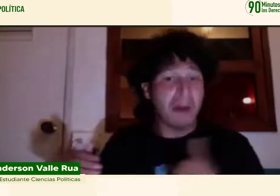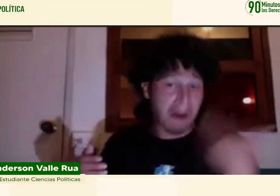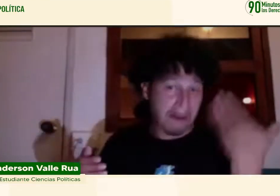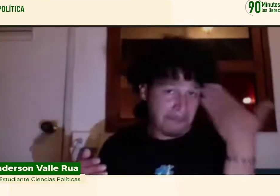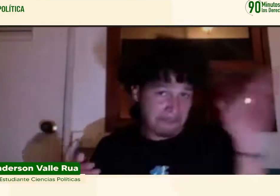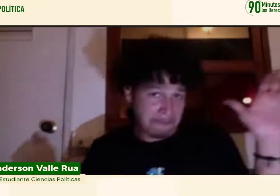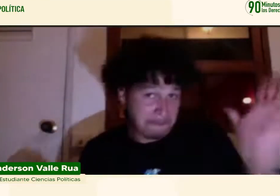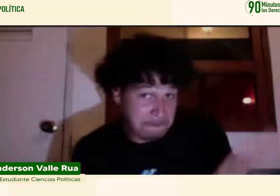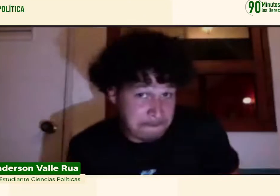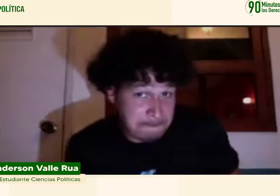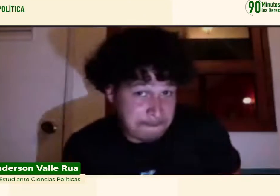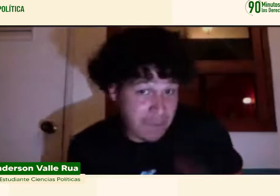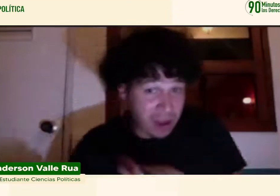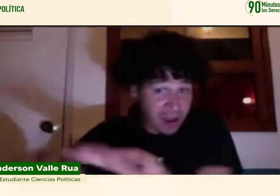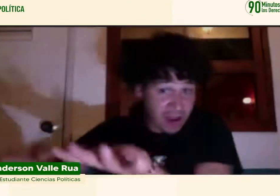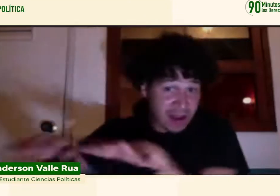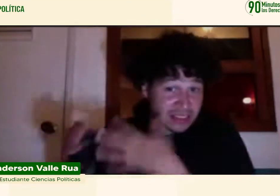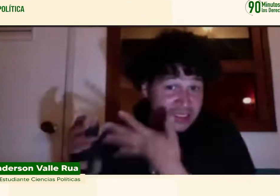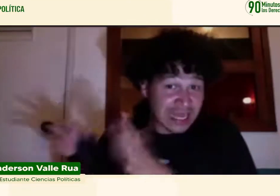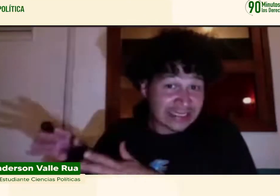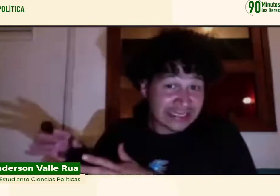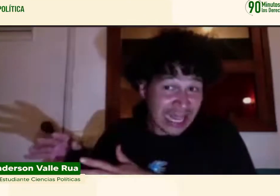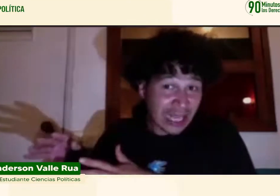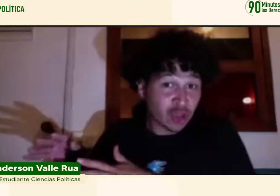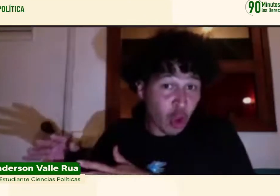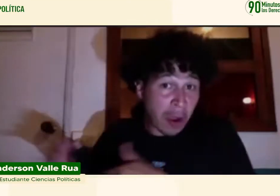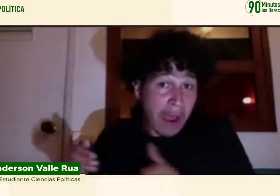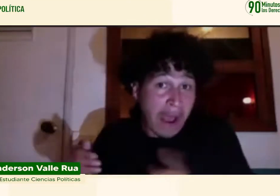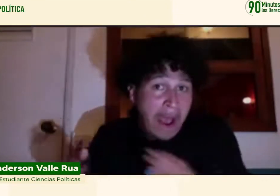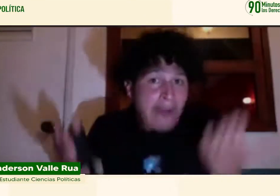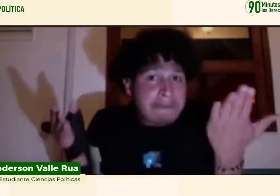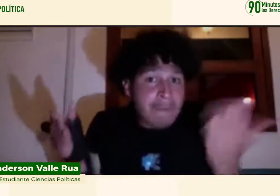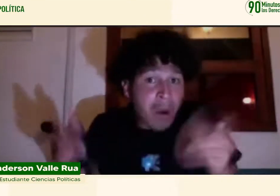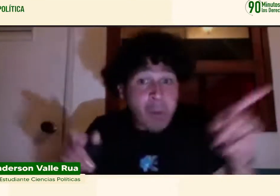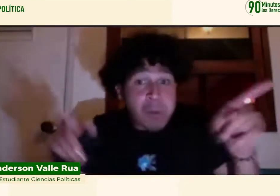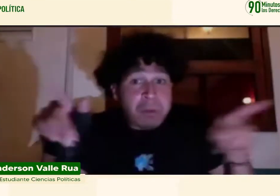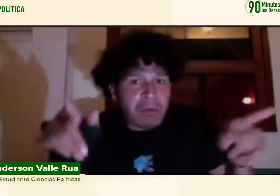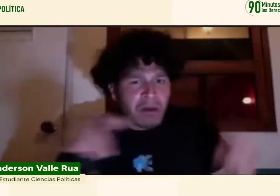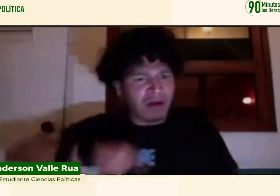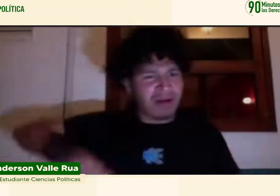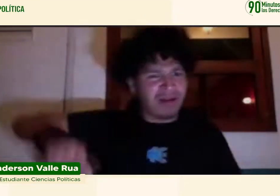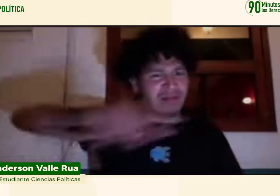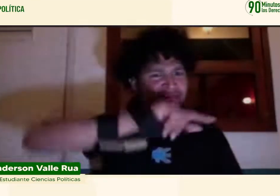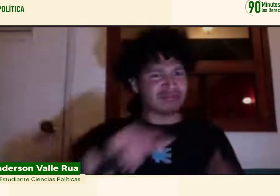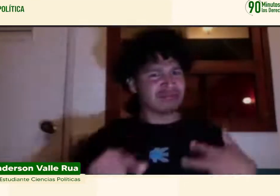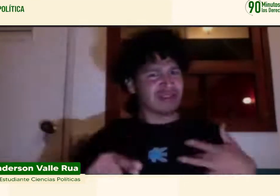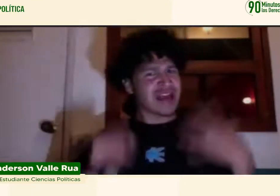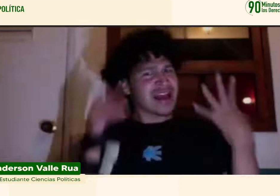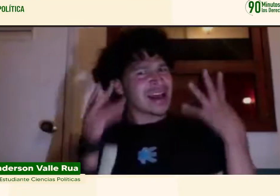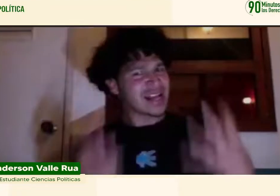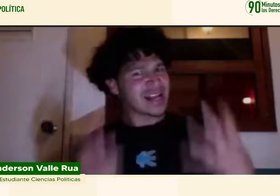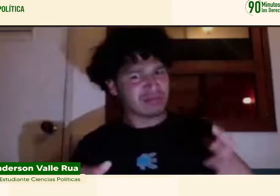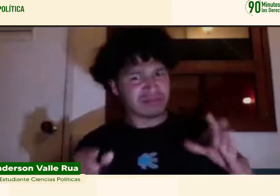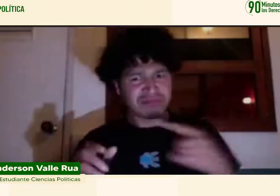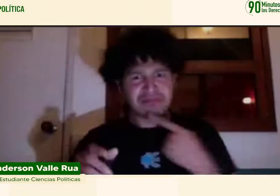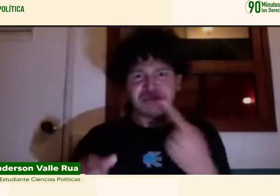realidad la estructura que finalmente pues se maneja sí llevo a cabo esta discusión y por medio en asamblea